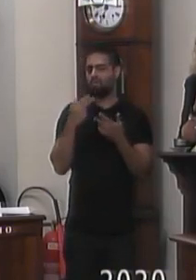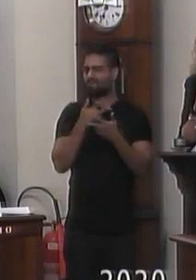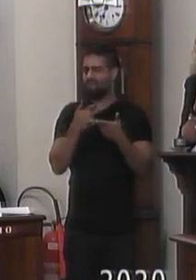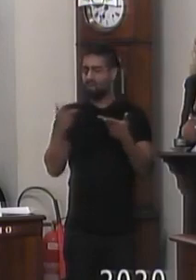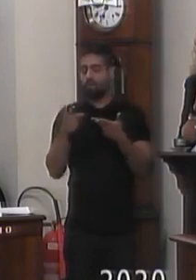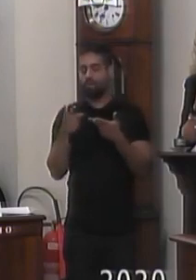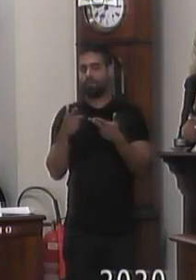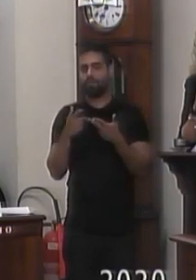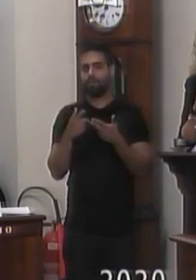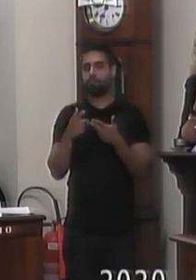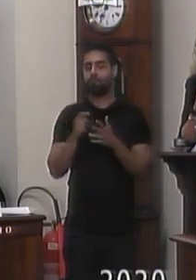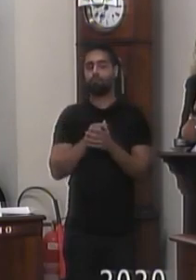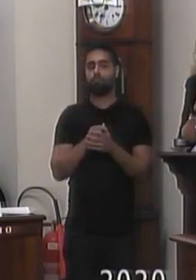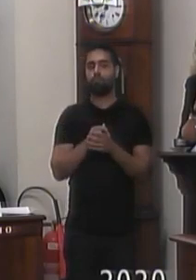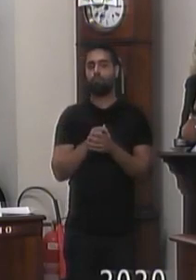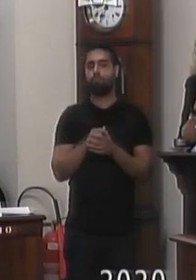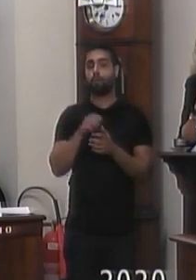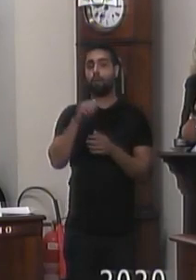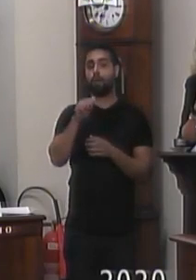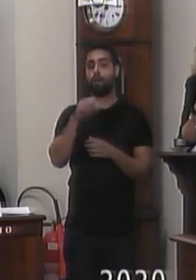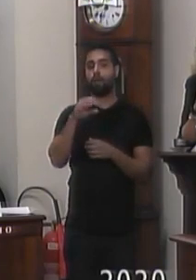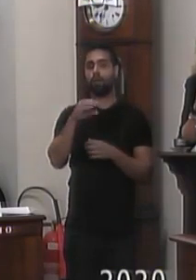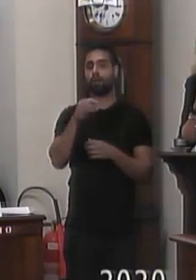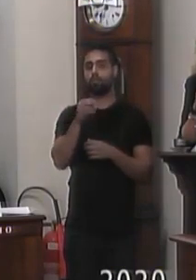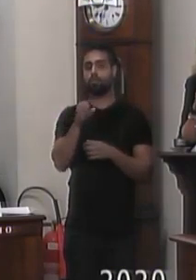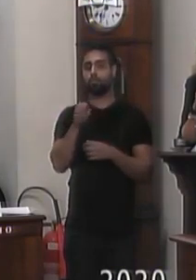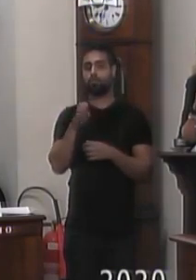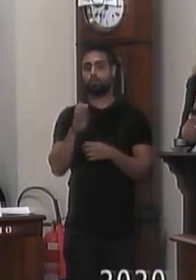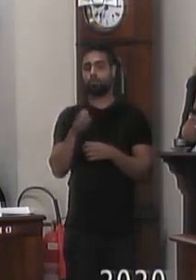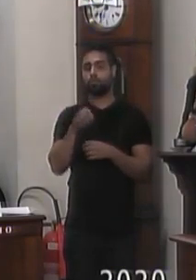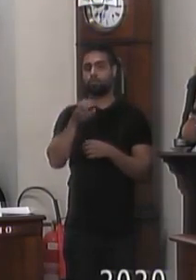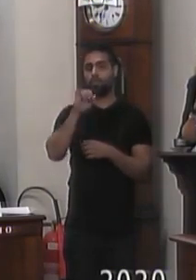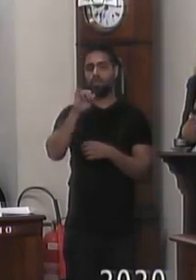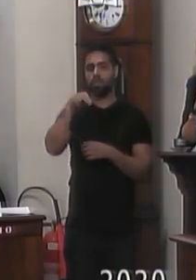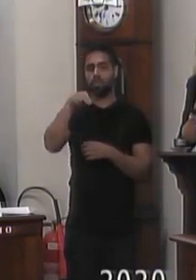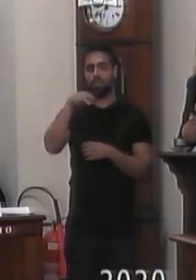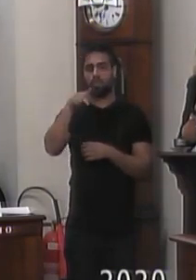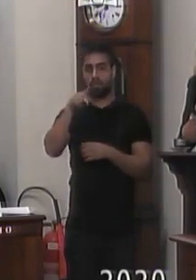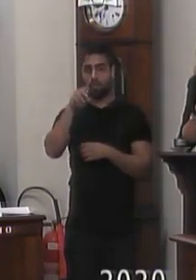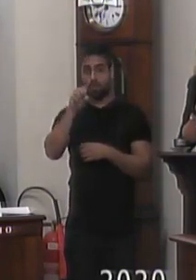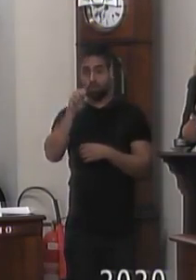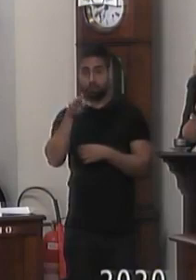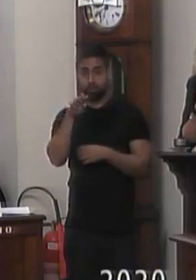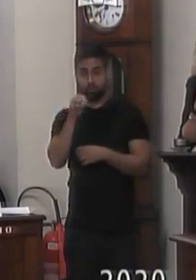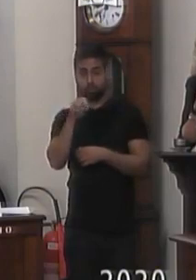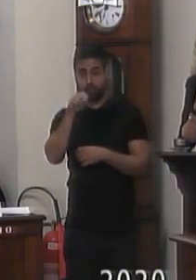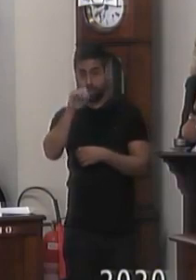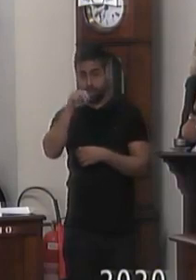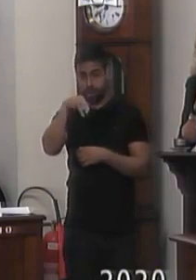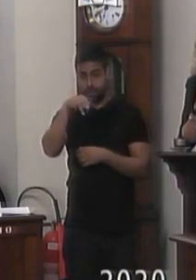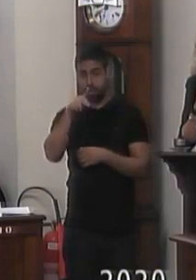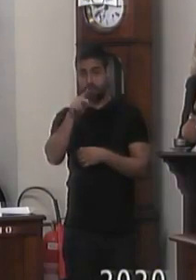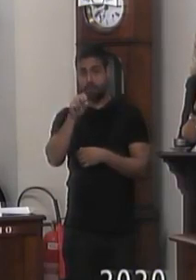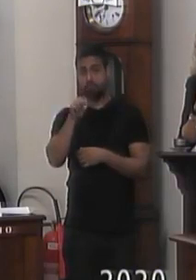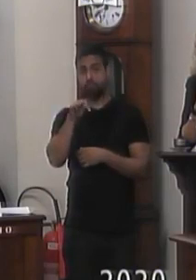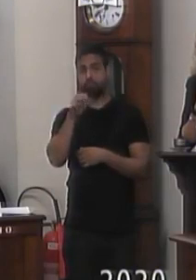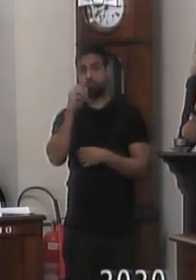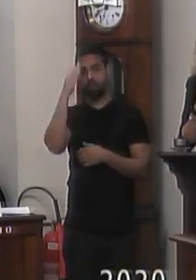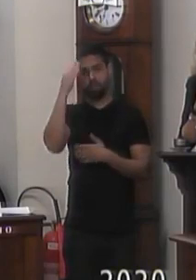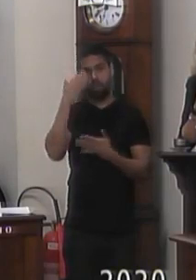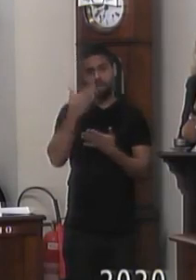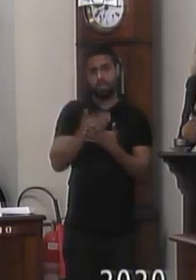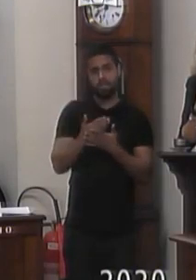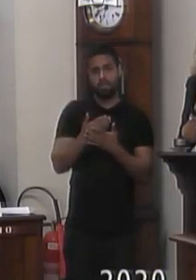entendeu, vereador? São ações de 3 impostos importantíssimos para o município. Então, a gente acredita aí que